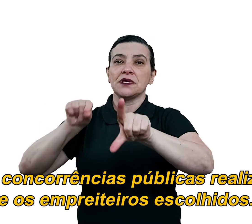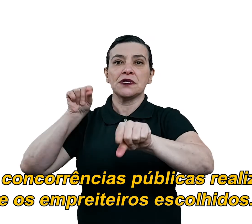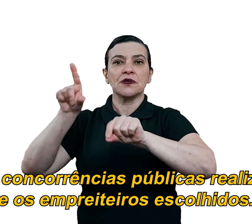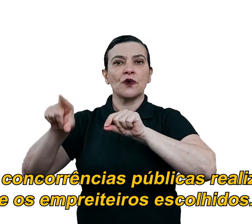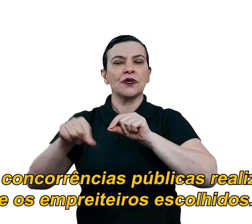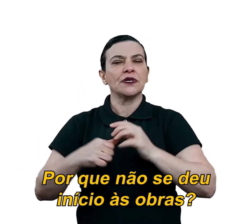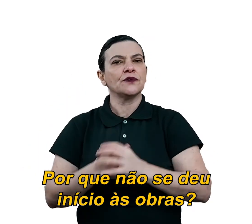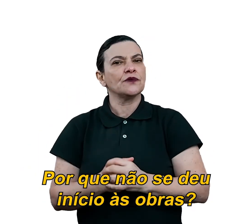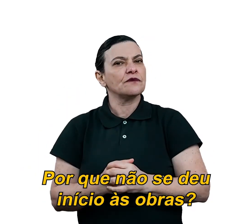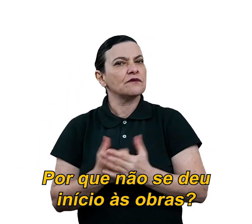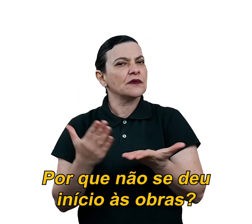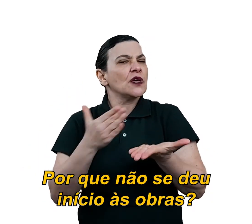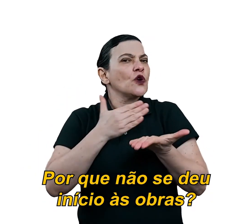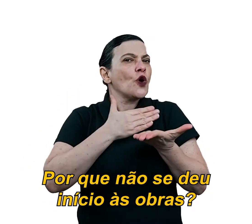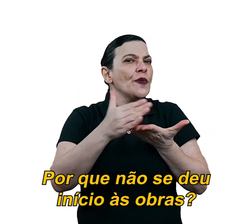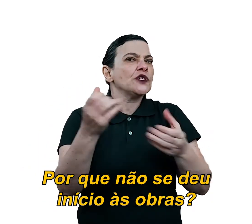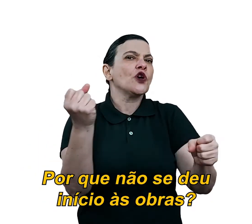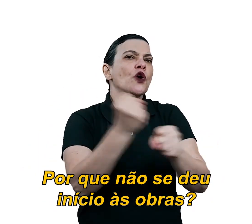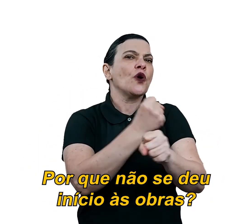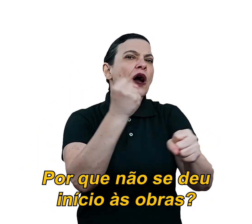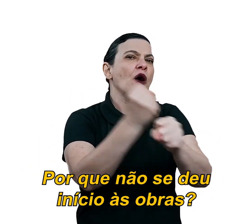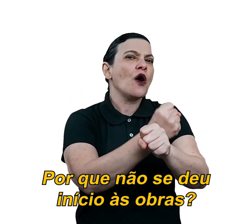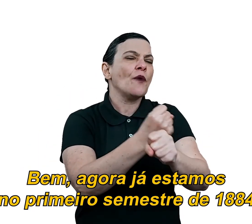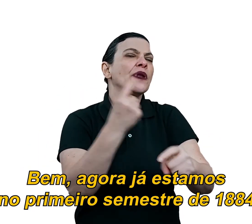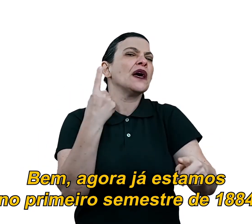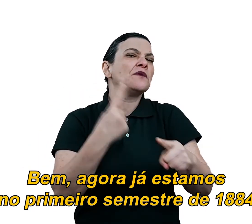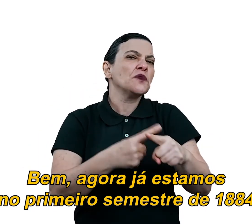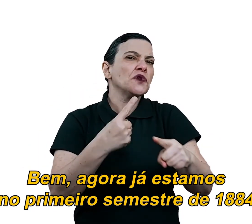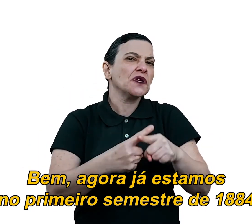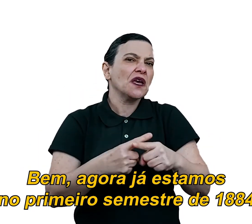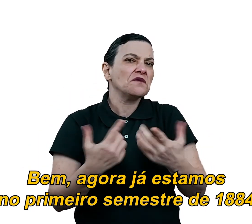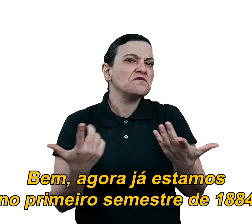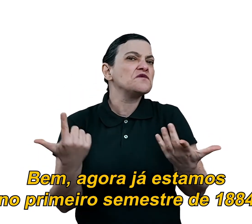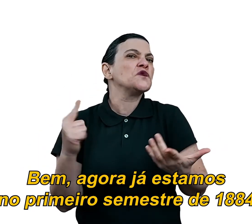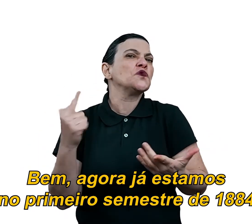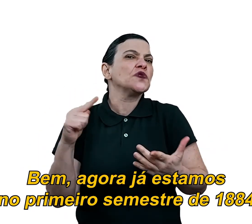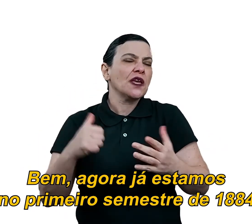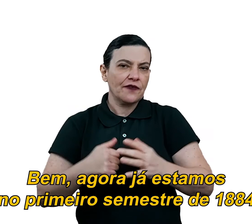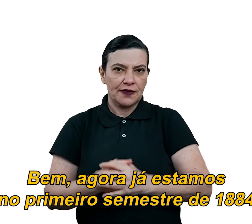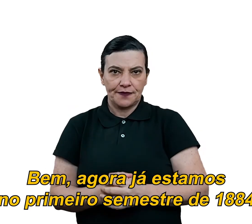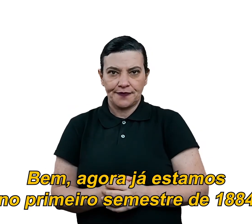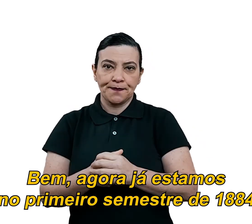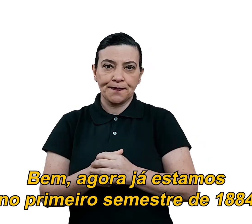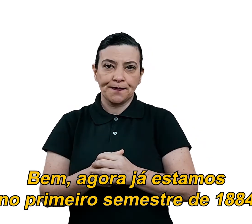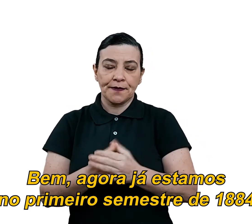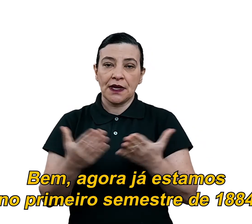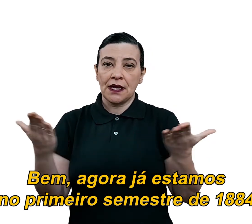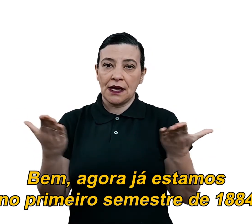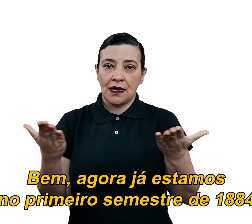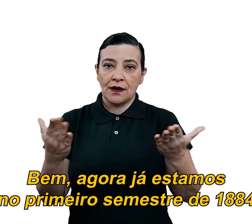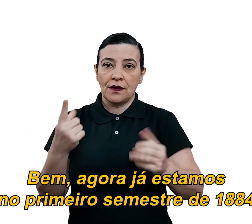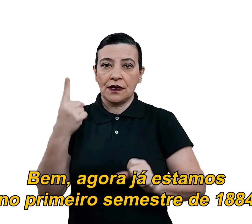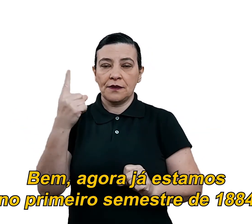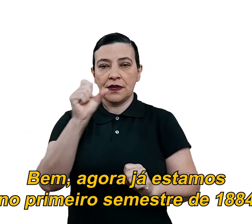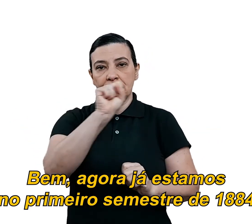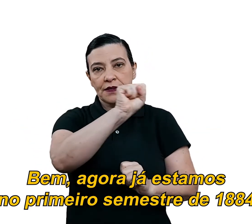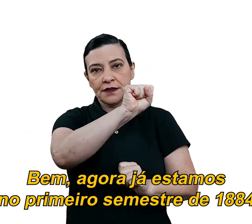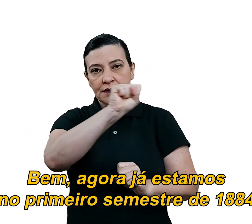empreiteiros escolhidos. Por que não se deu início às obras? Bem, Sim. agora já estamos no primeiro semestre